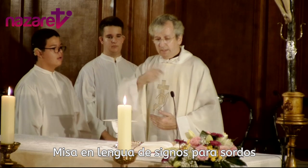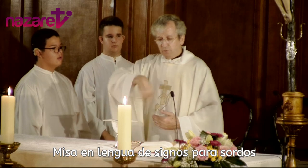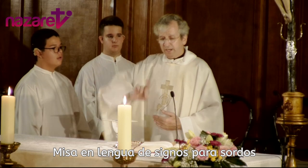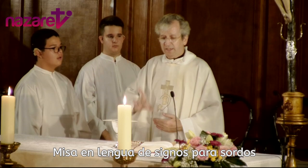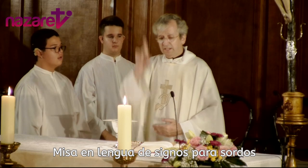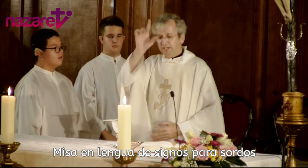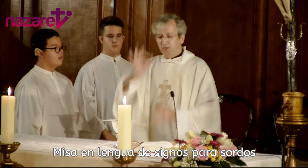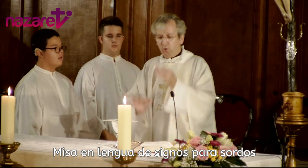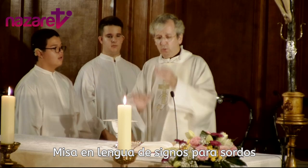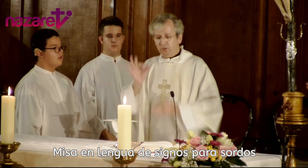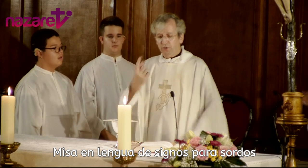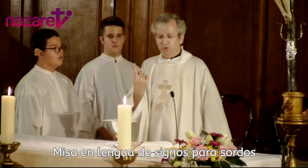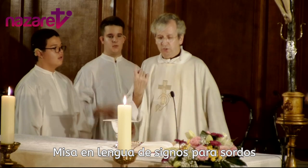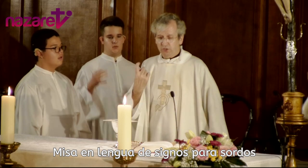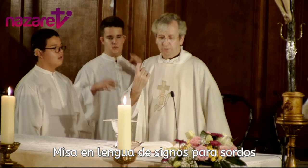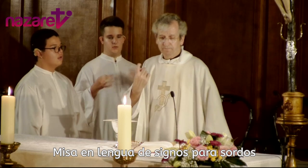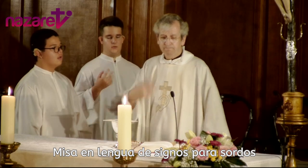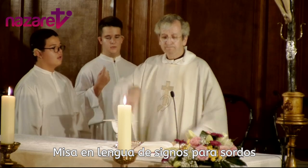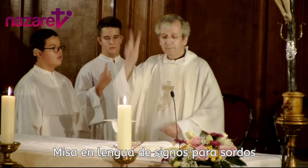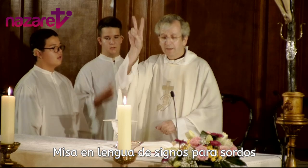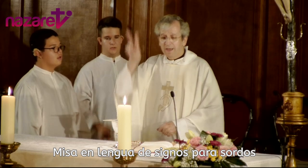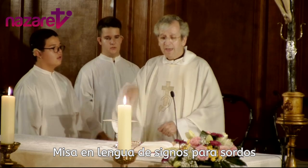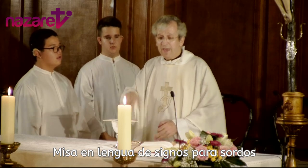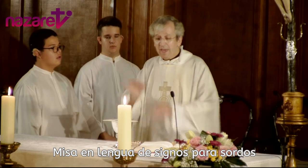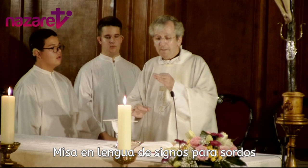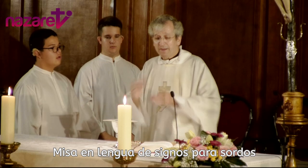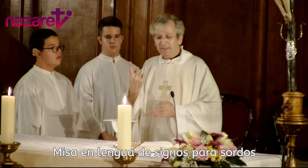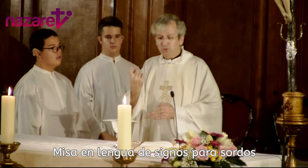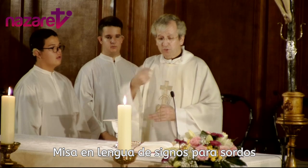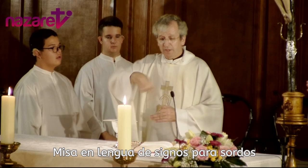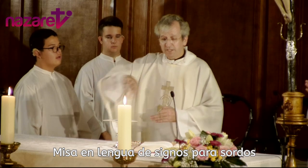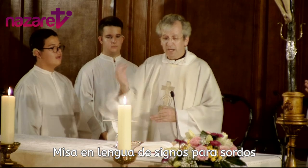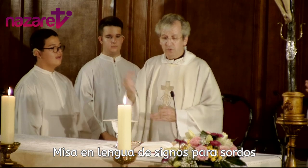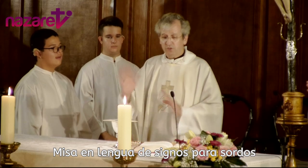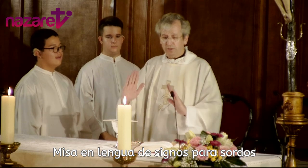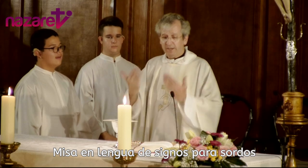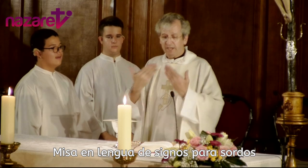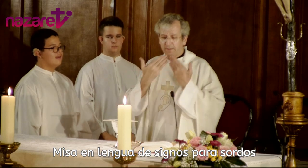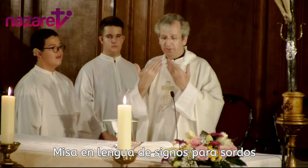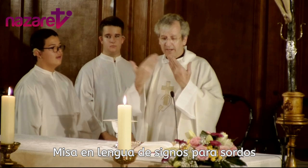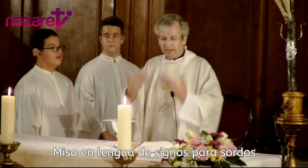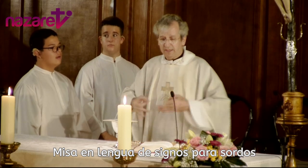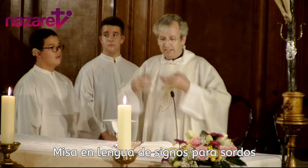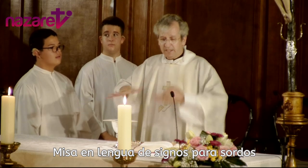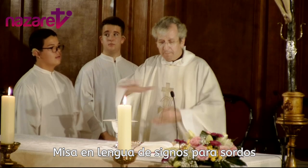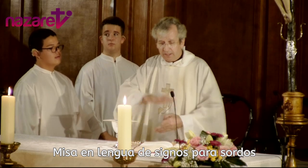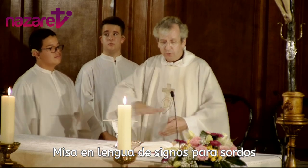Demos gracias al Señor nuestro Dios. Es justo y necesario. En verdad es justo y necesario, es nuestro deber y salvación darte gracias siempre y en todo